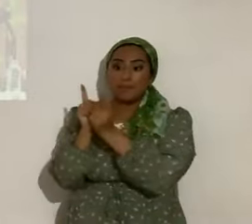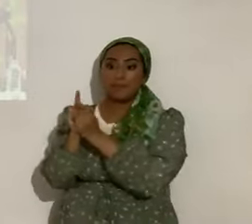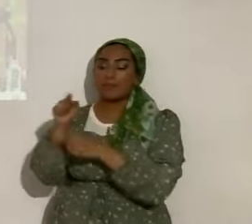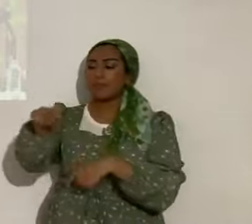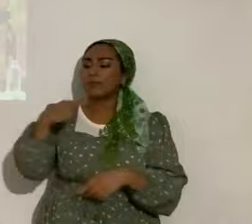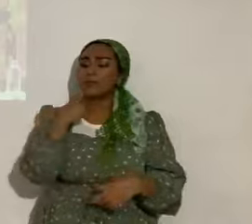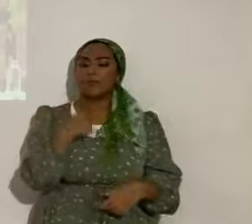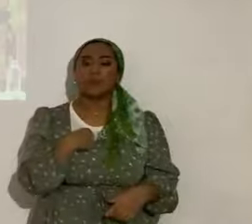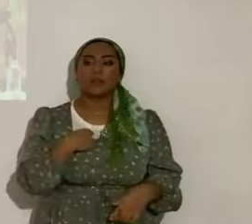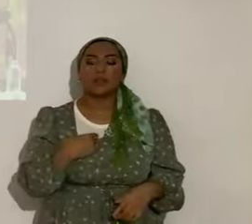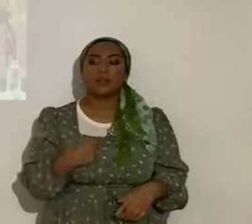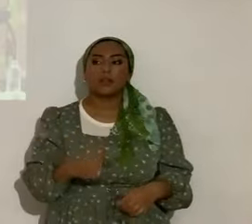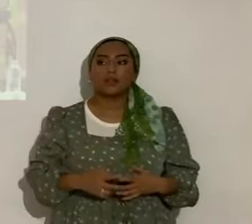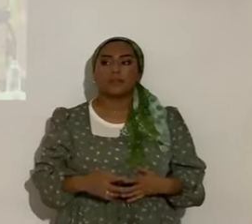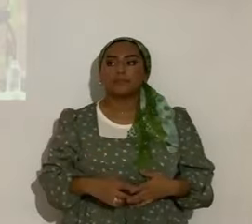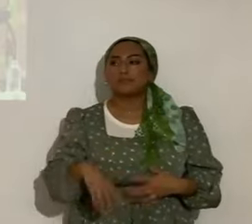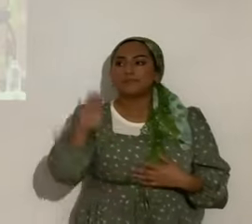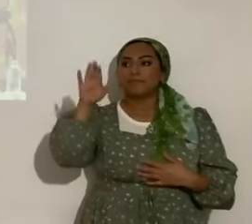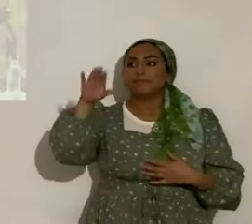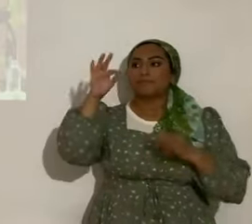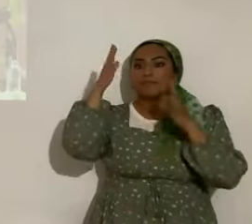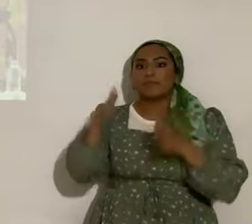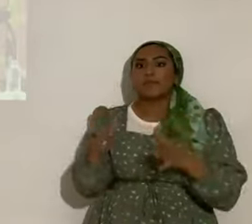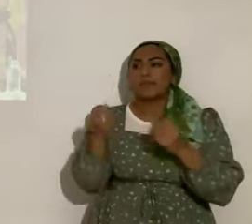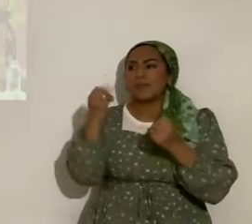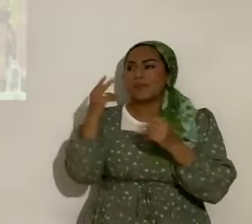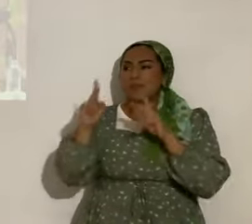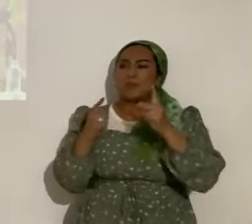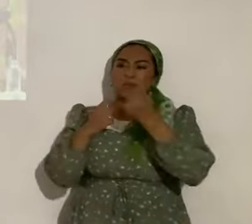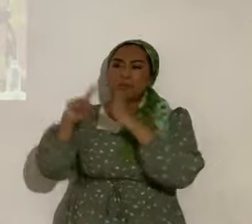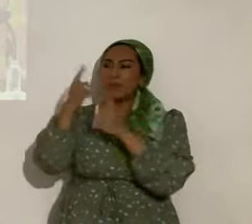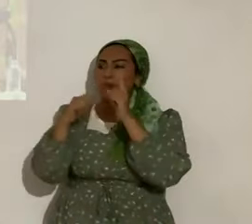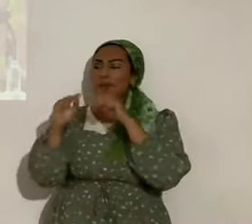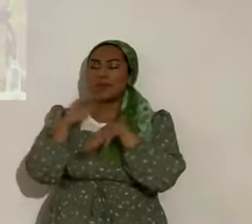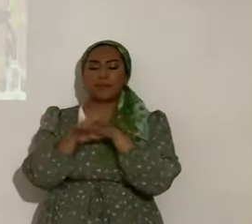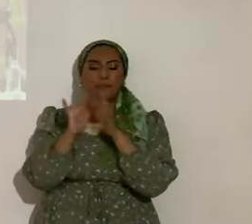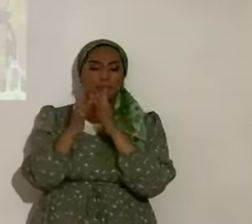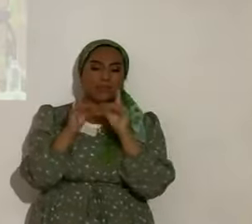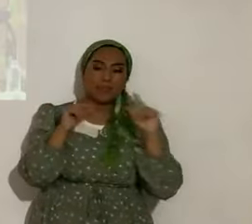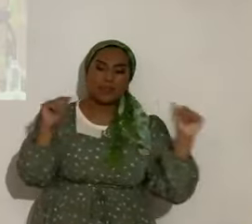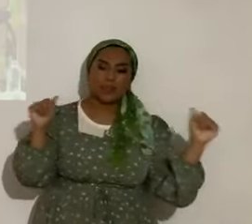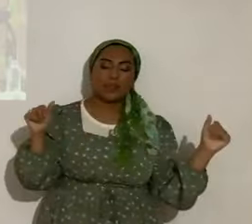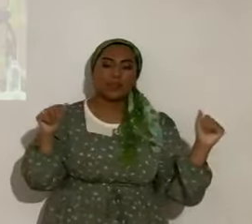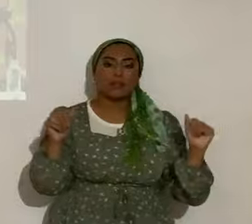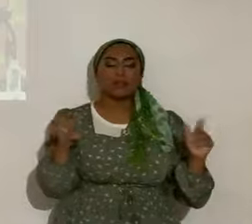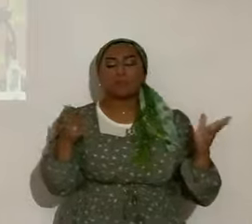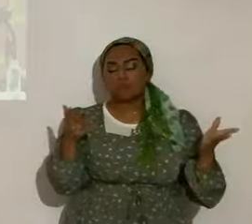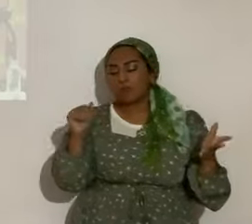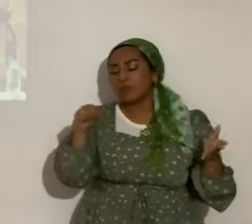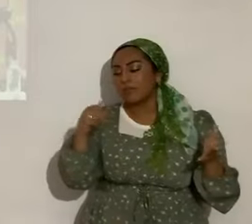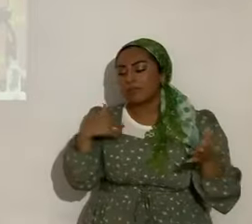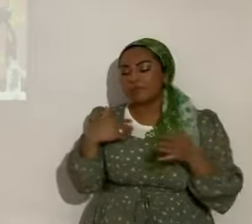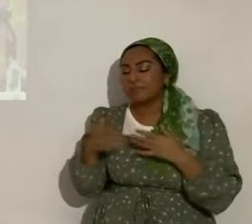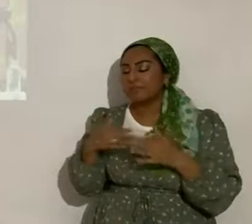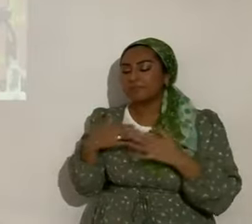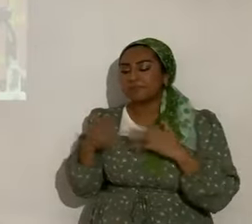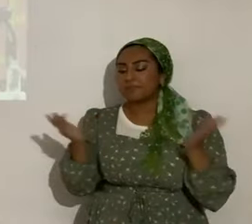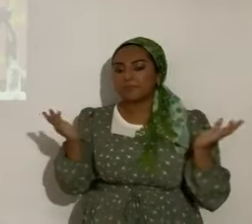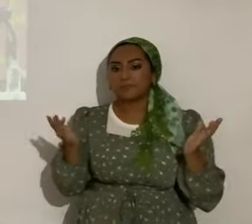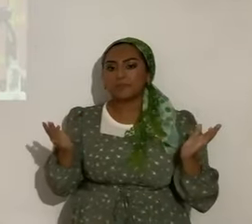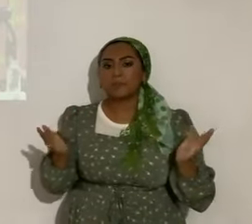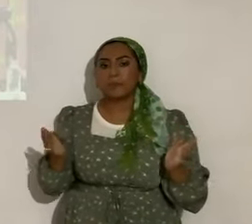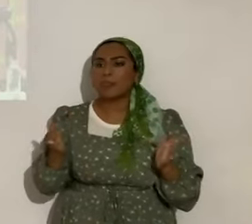a mí, Robert, ¿cómo lo critican a usted por internet y por todos lados? Sí, le digo, eso no me interesa.